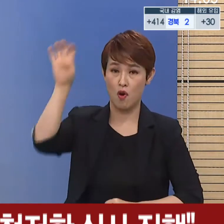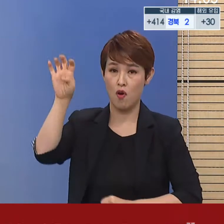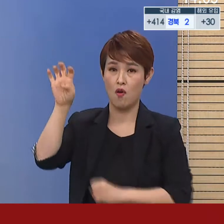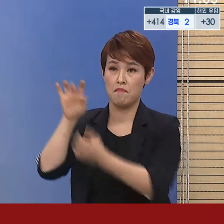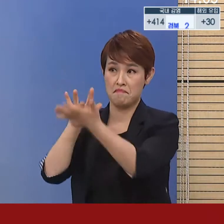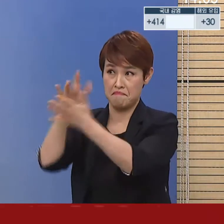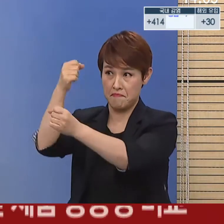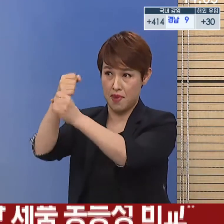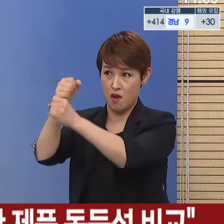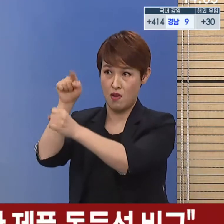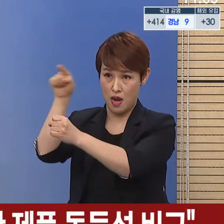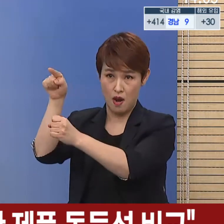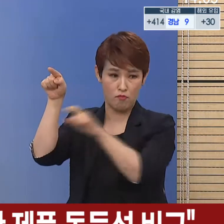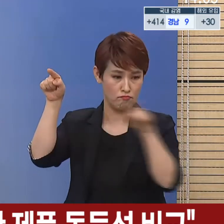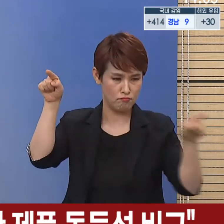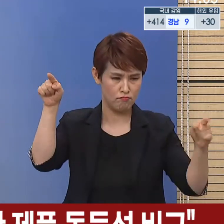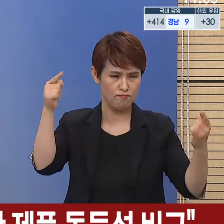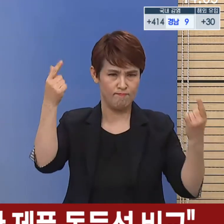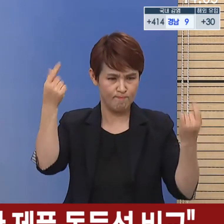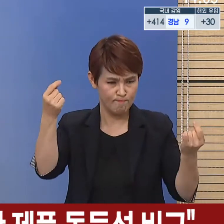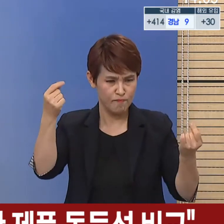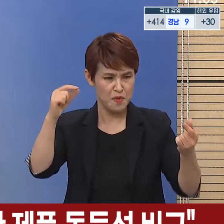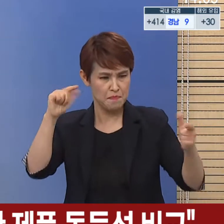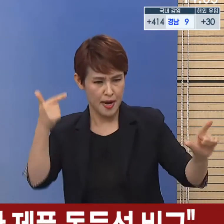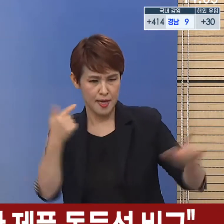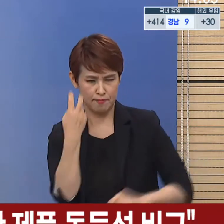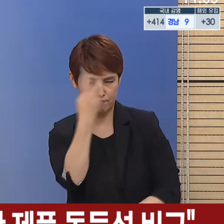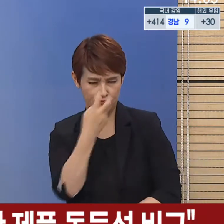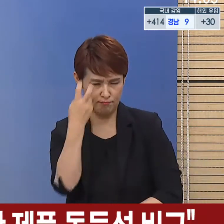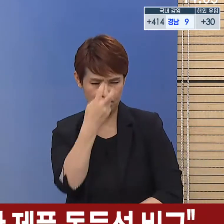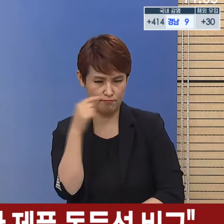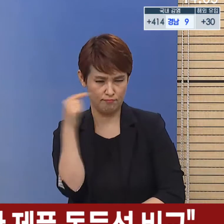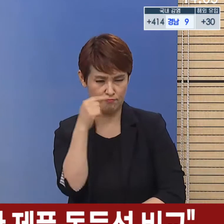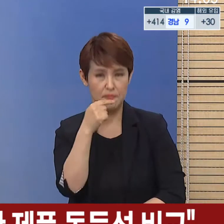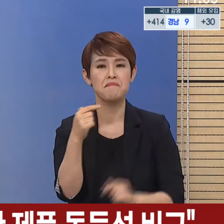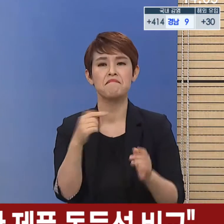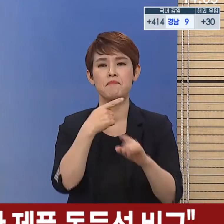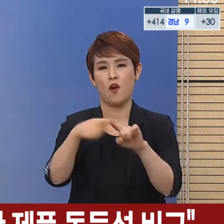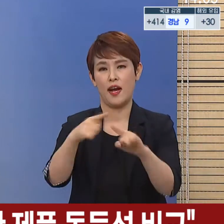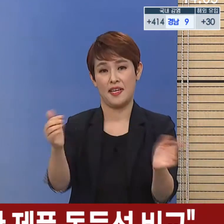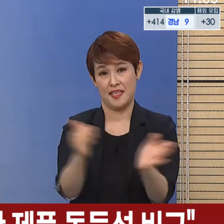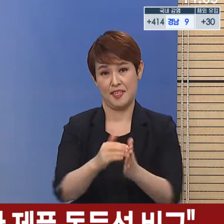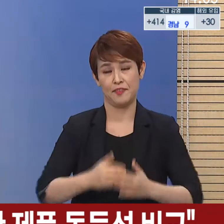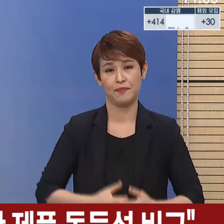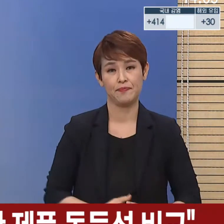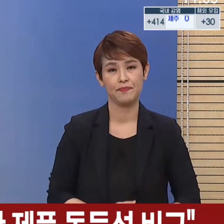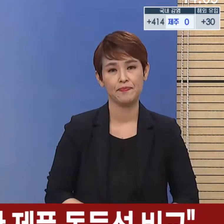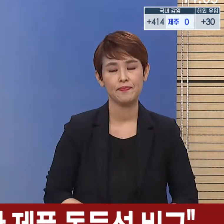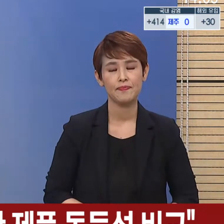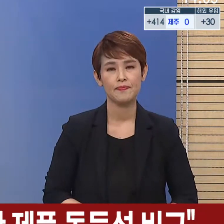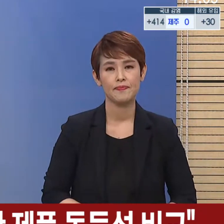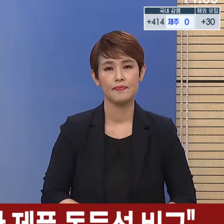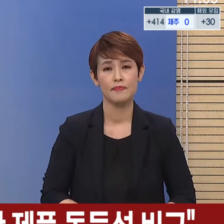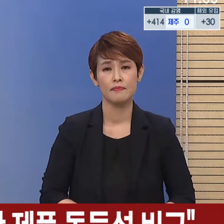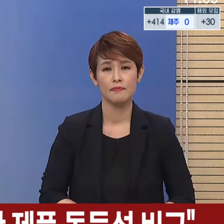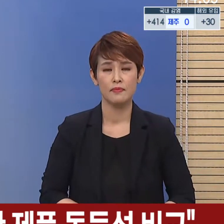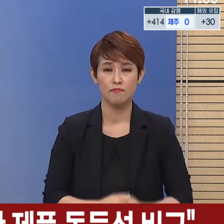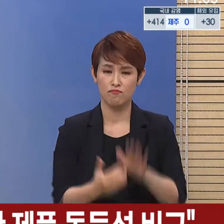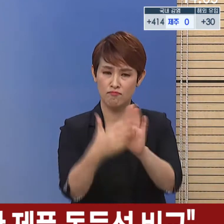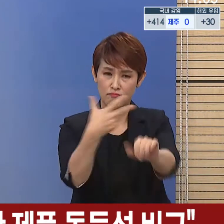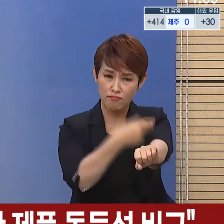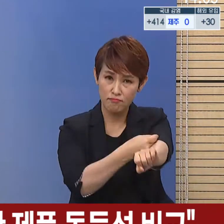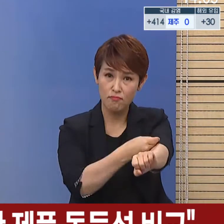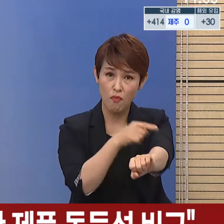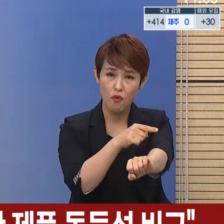등에서 생산한 제품 간의 품질 동등성 여부 등을 평가하였습니다. 또한 이 제품의